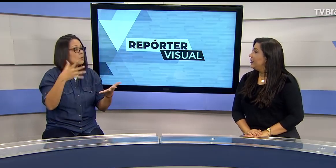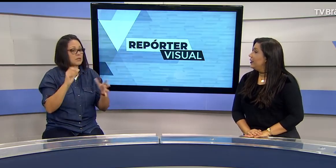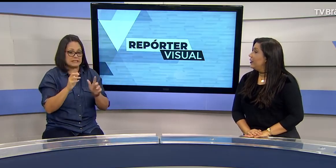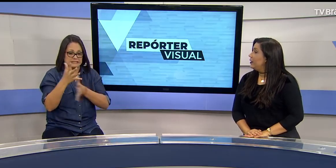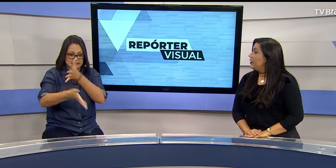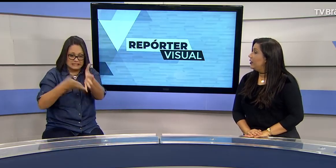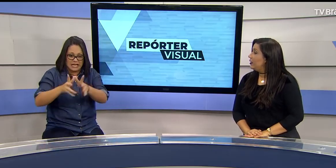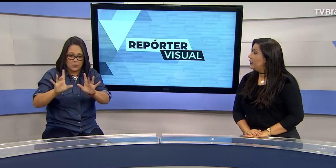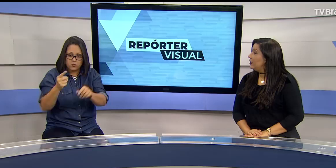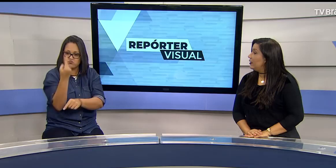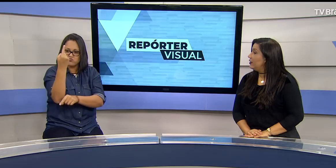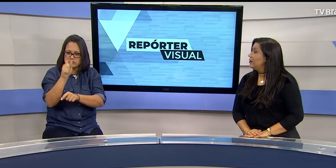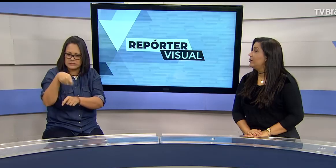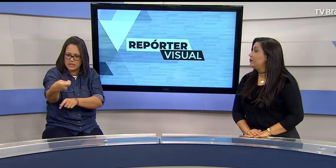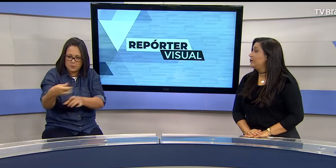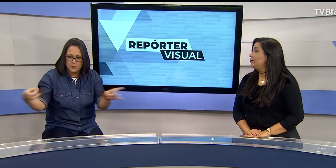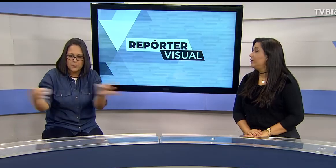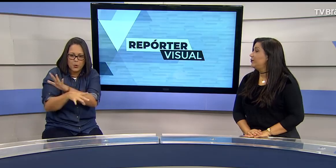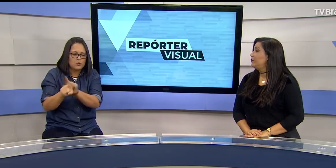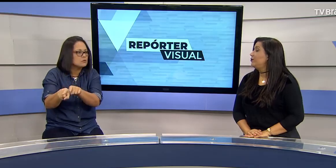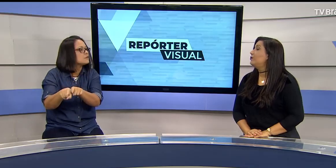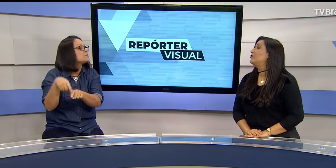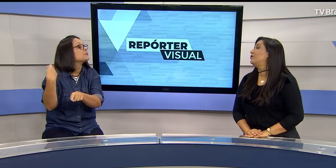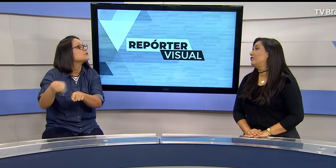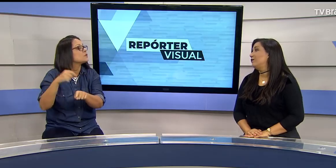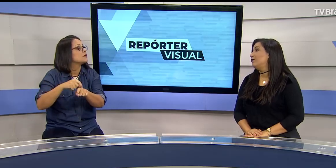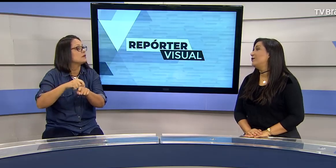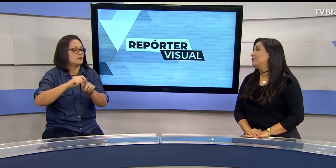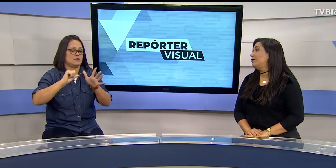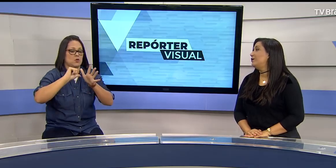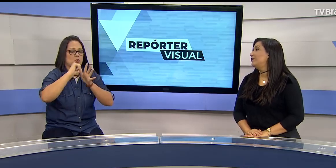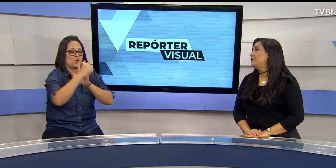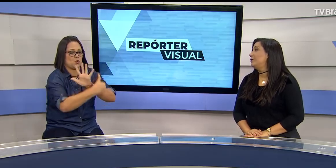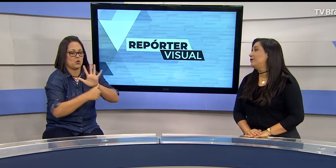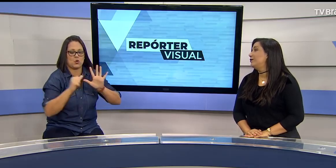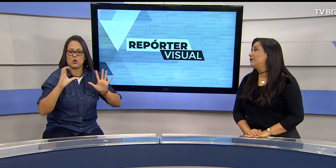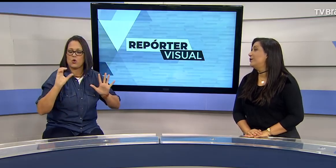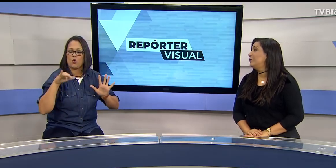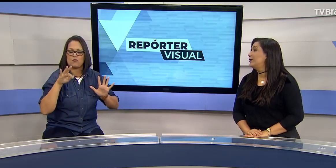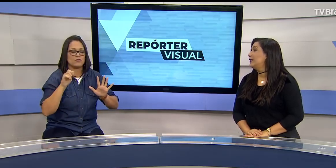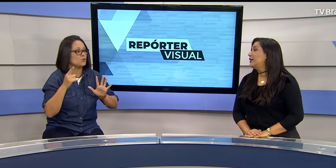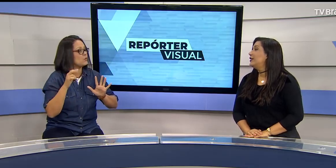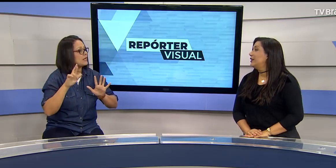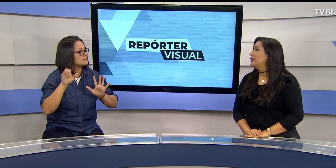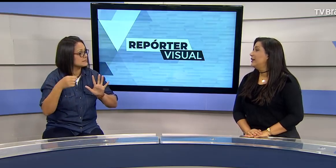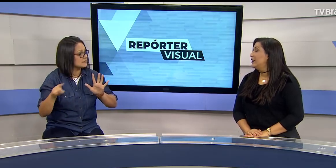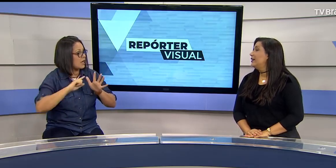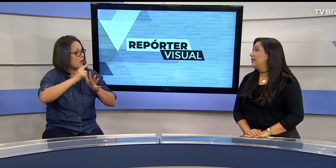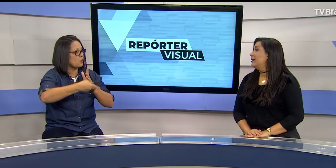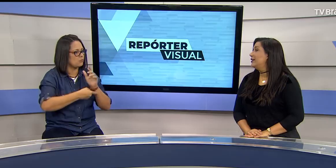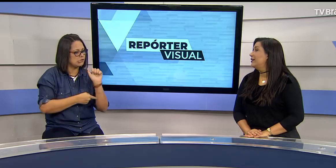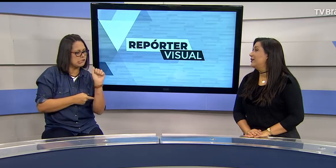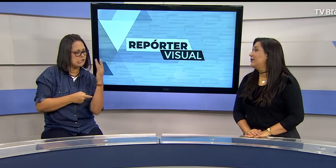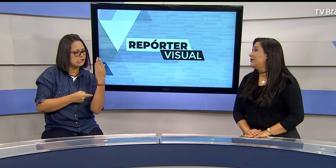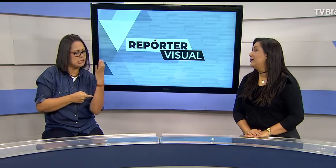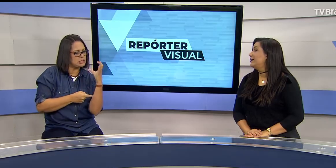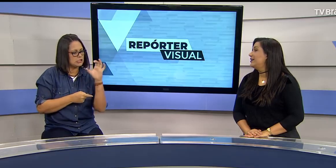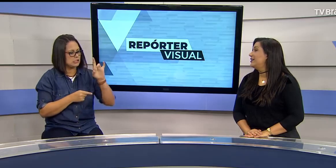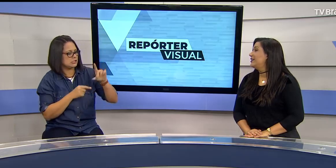parâmetros gramaticais que são criados os sinais da Libras. Por exemplo, sinal precisa de uma configuração de mão.